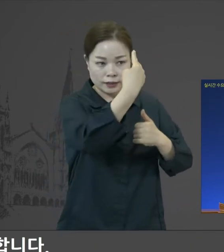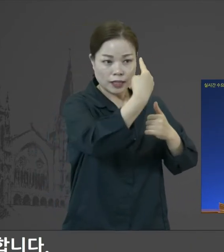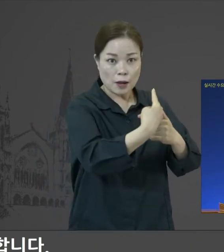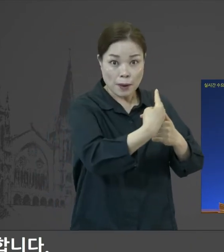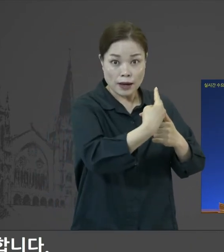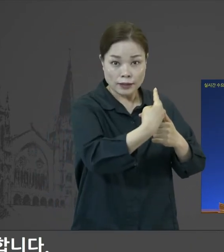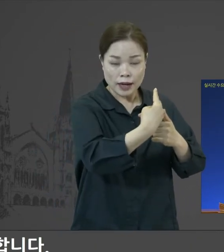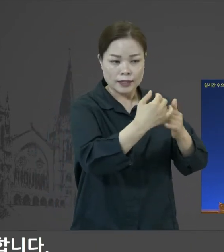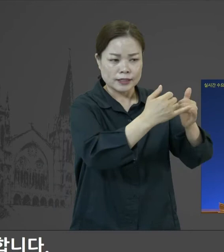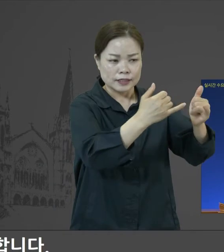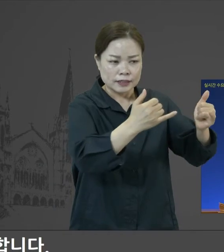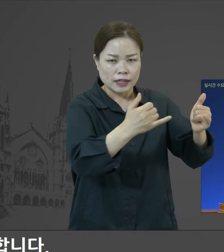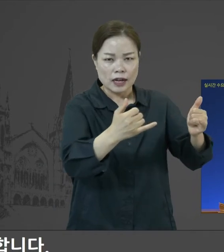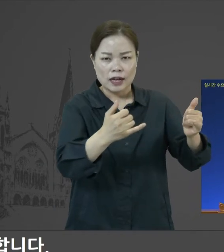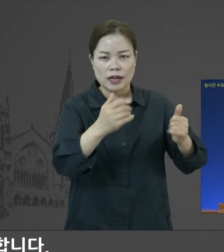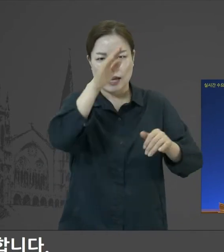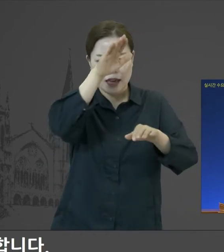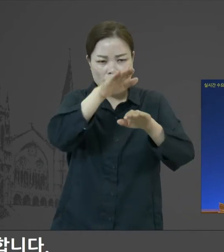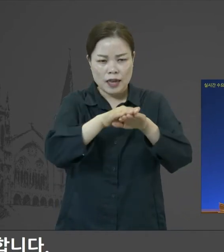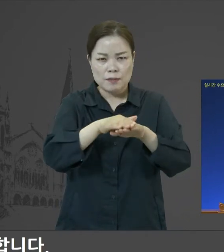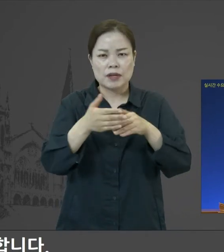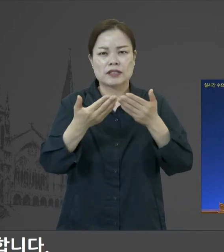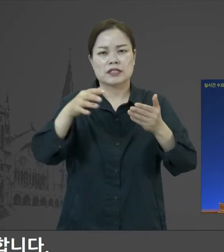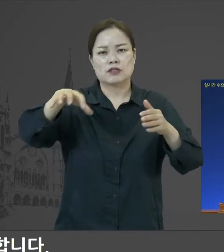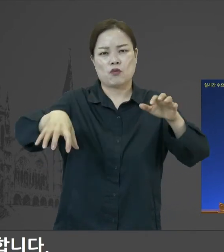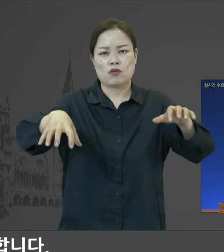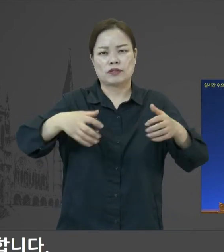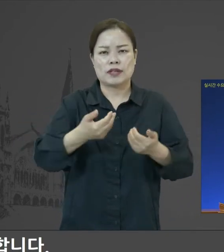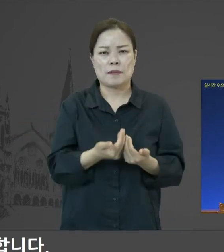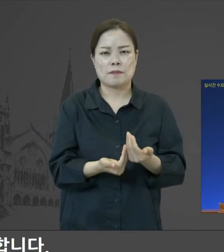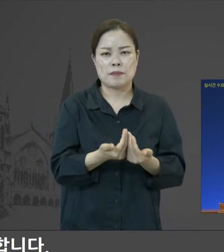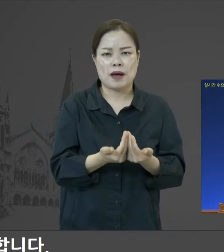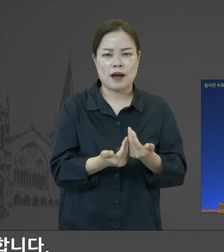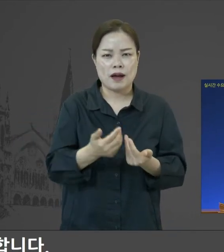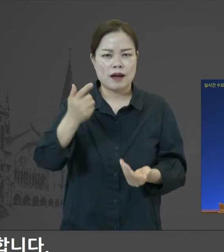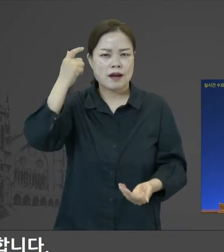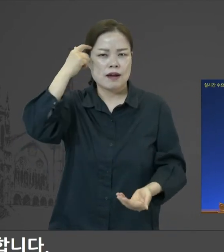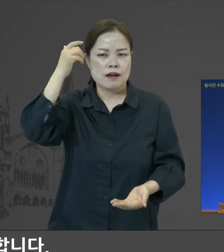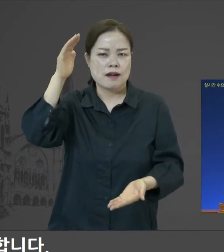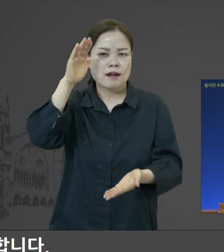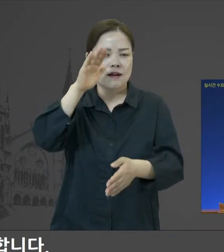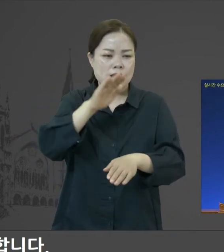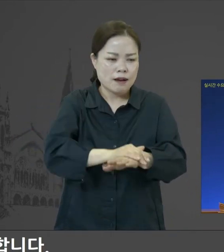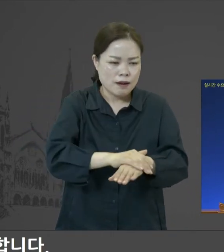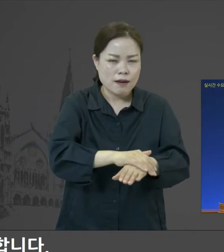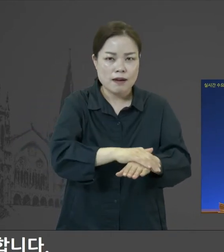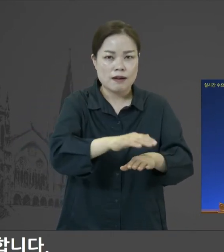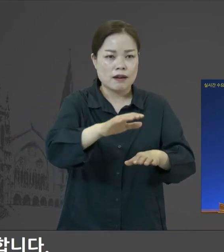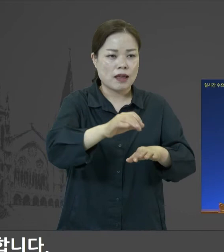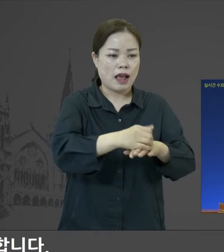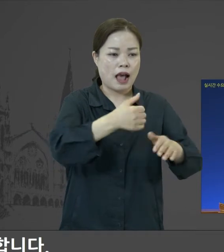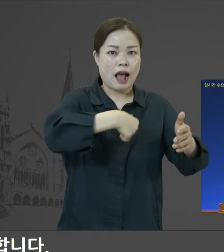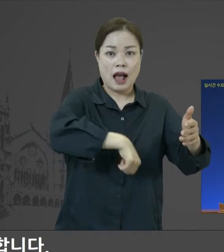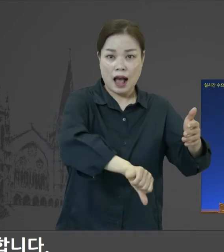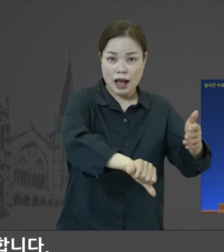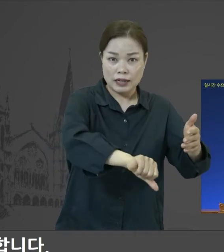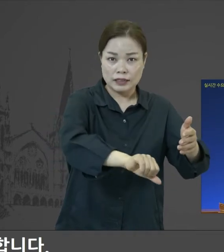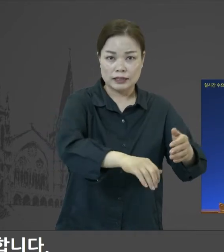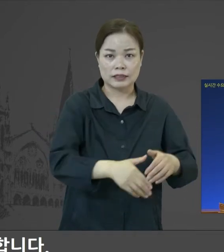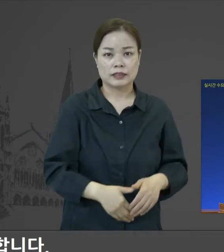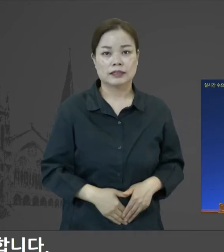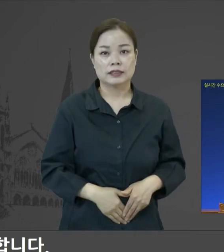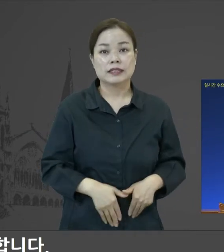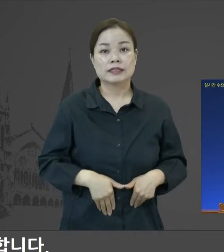장소로 인해서 갈등을 겪게 된 것은 솔로몬 사후 그 아들 때